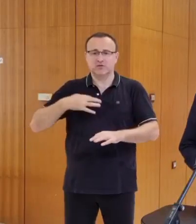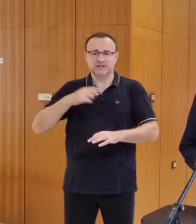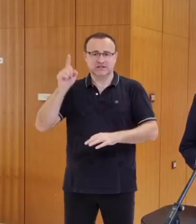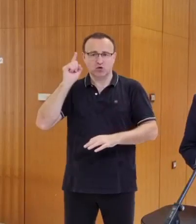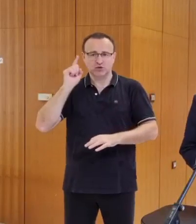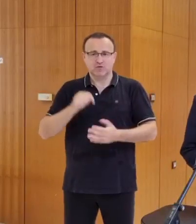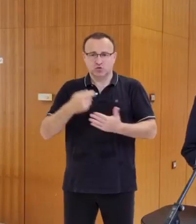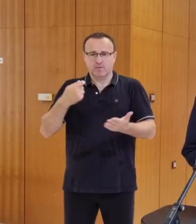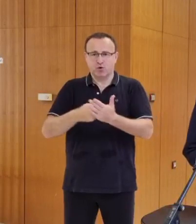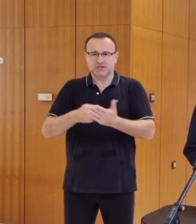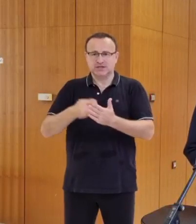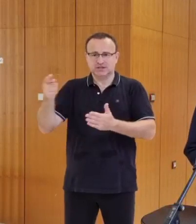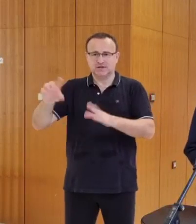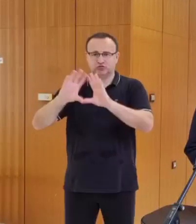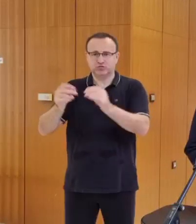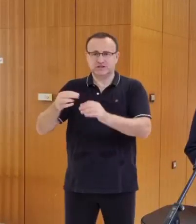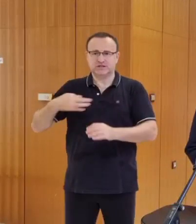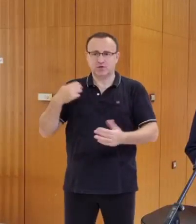poistencov.